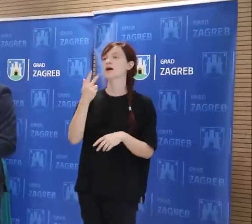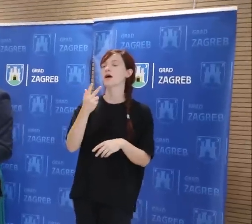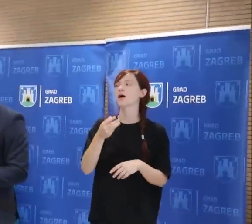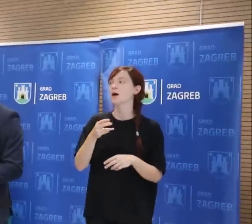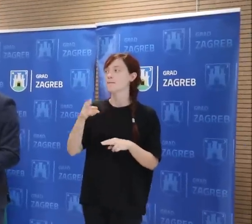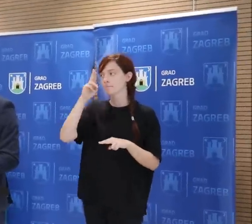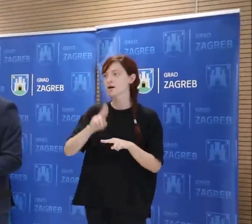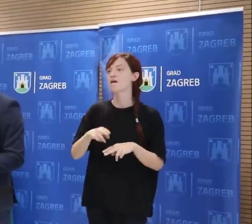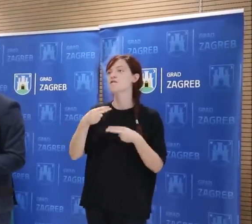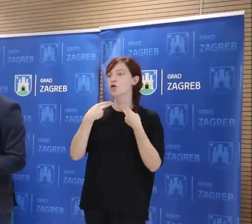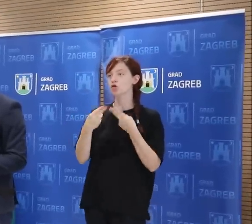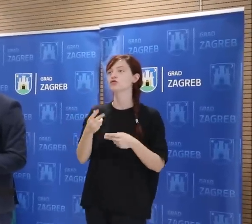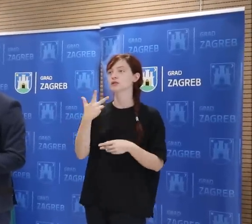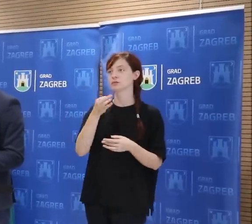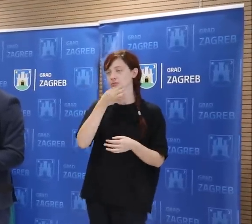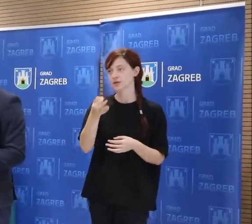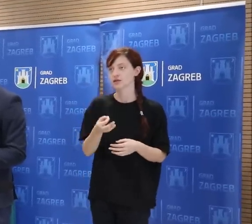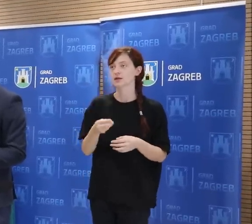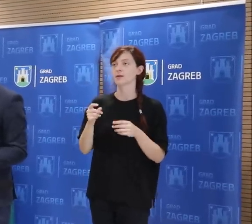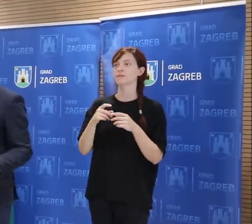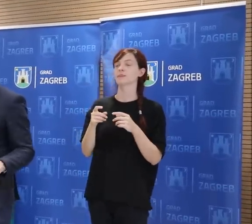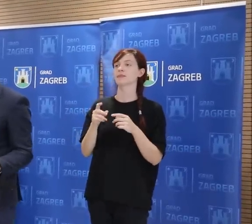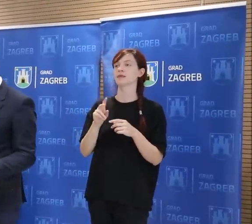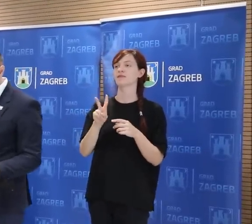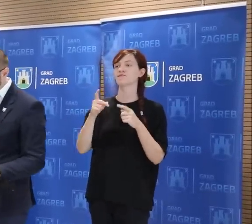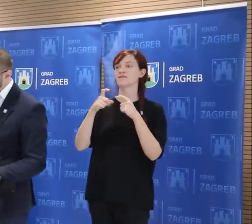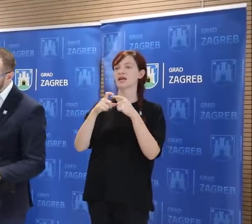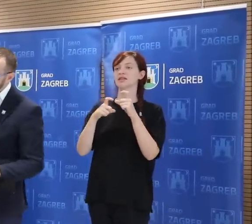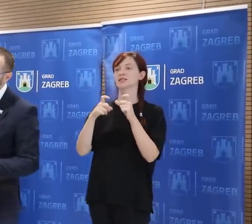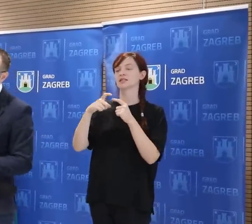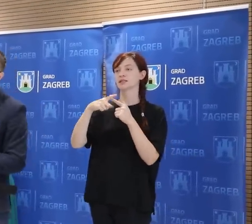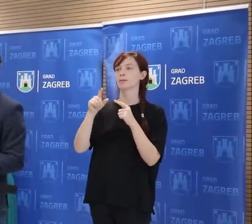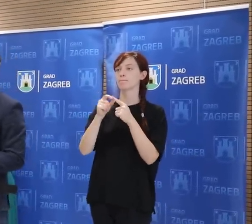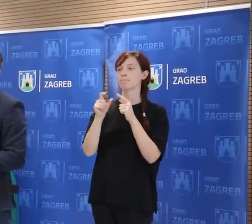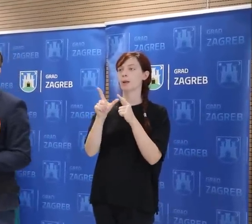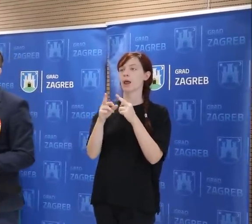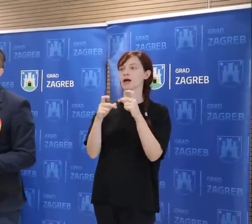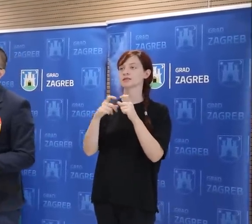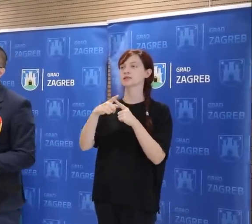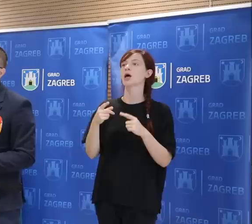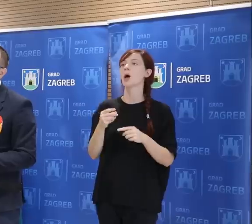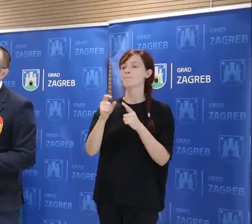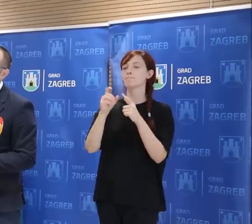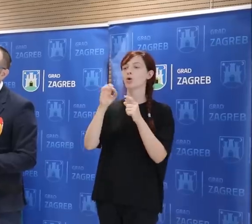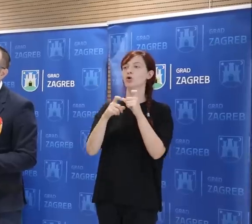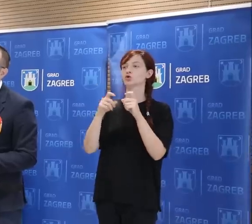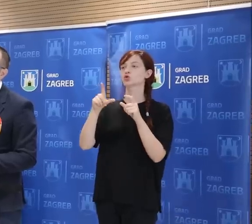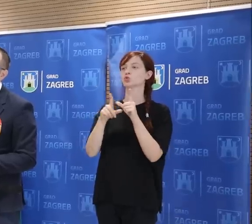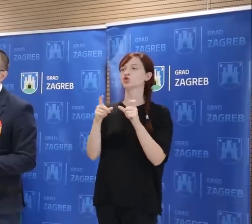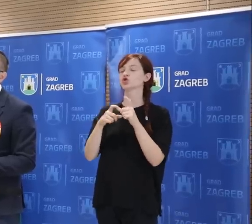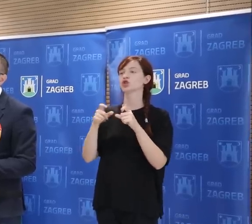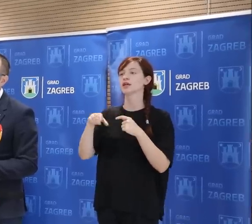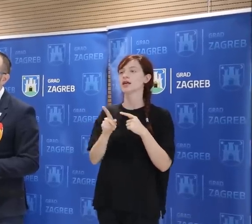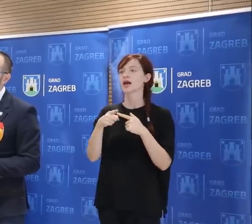Firma Westplast posušuje. Westplast posušuje, koja izvozi plastiku iz Bosne i Hercegovine i radi ovdje vrećice za grad